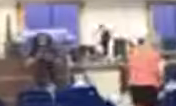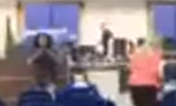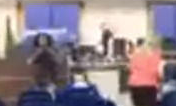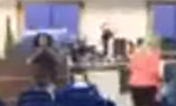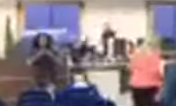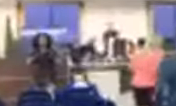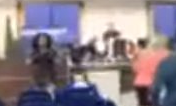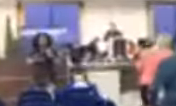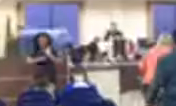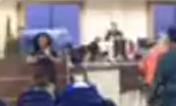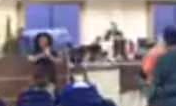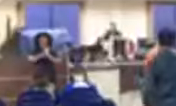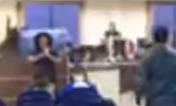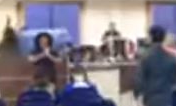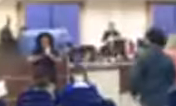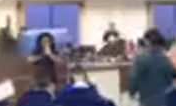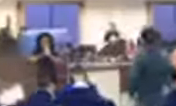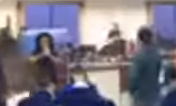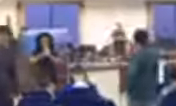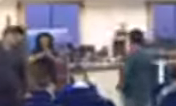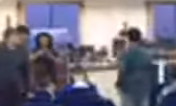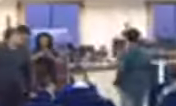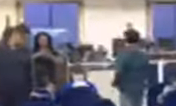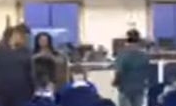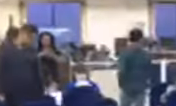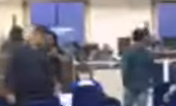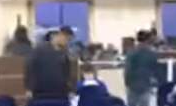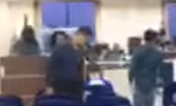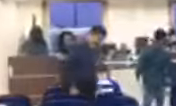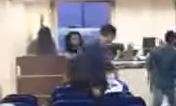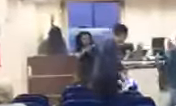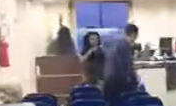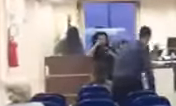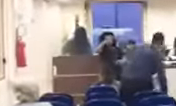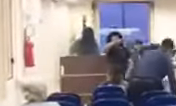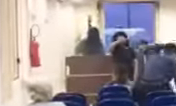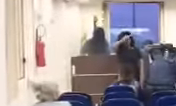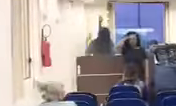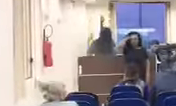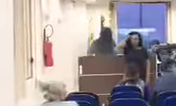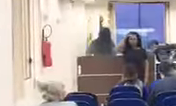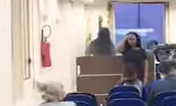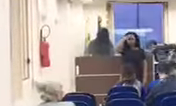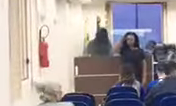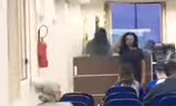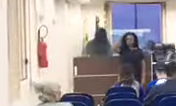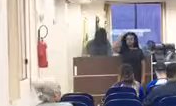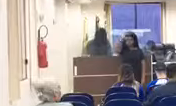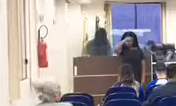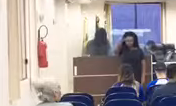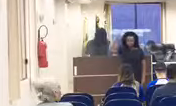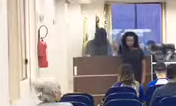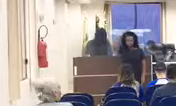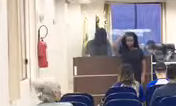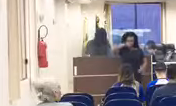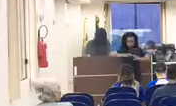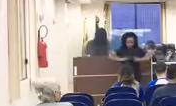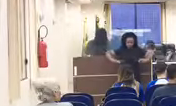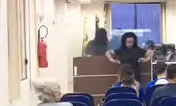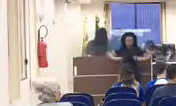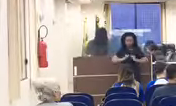agora. Eu convido a sua excelência, senhor prefeito municipal Marcelo Elias Roque, para tomar assento à mesa. E desde